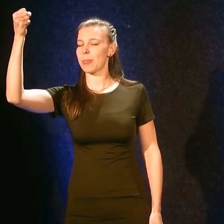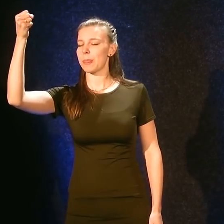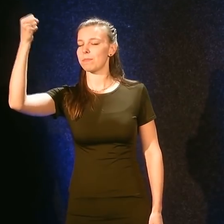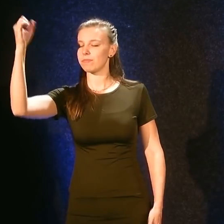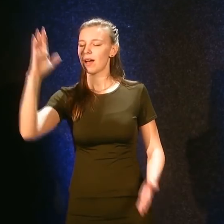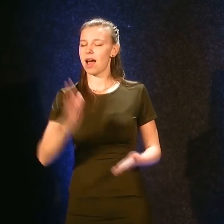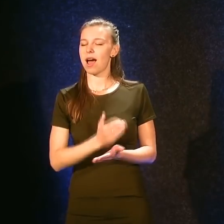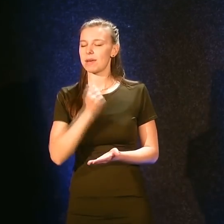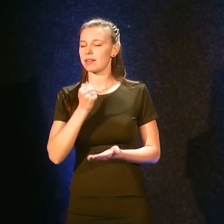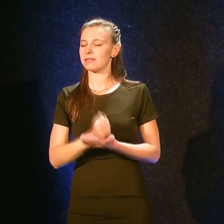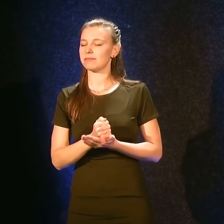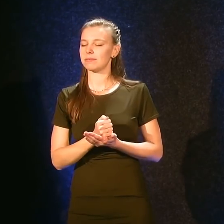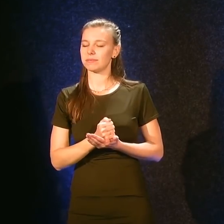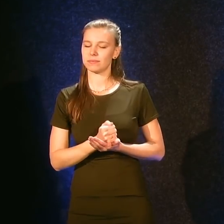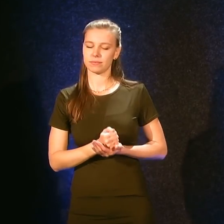Amen.